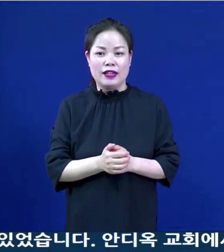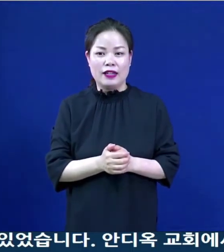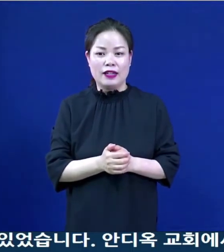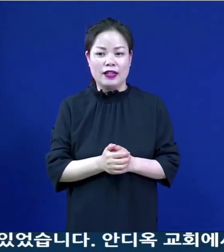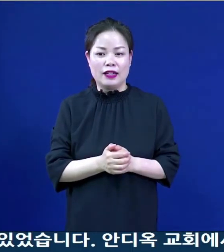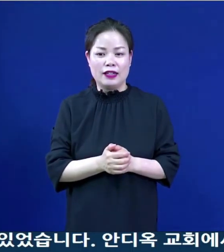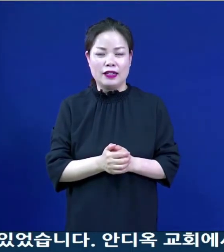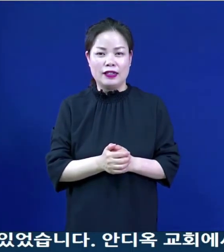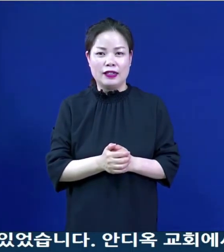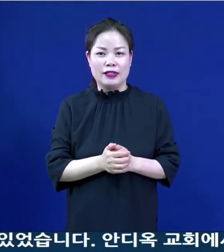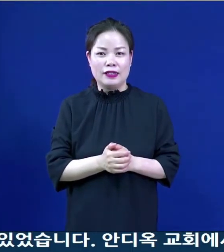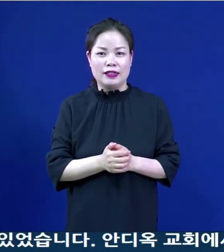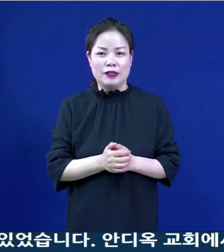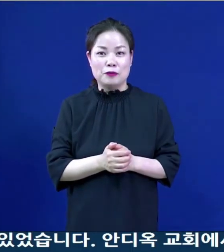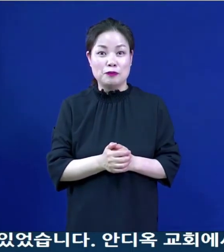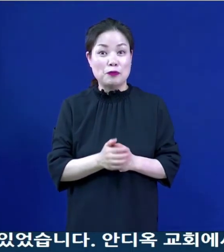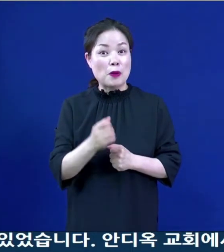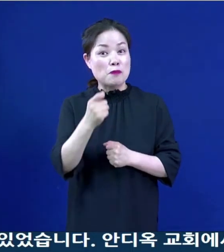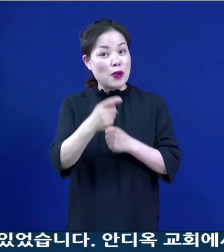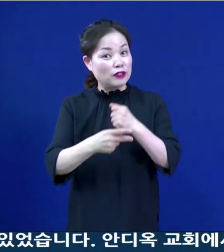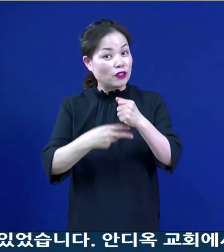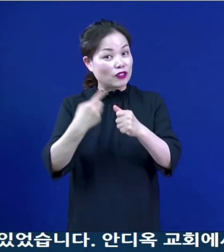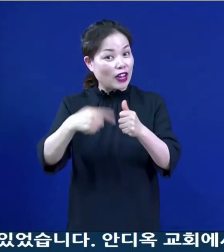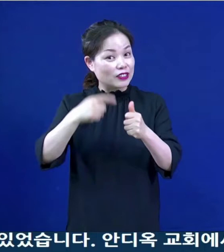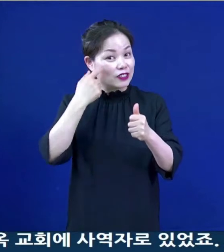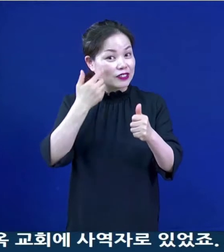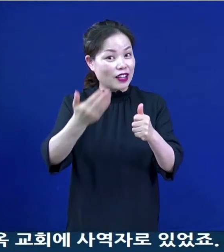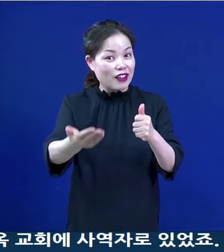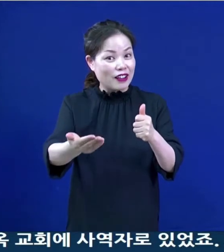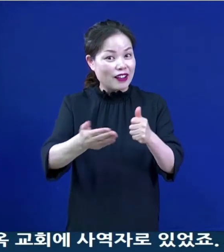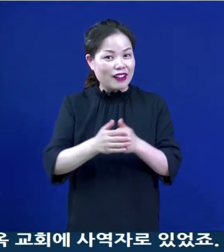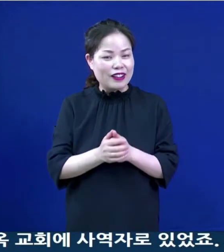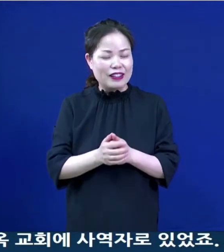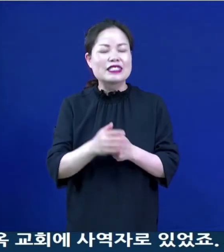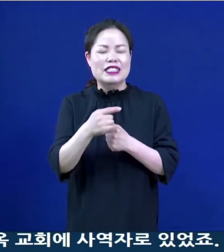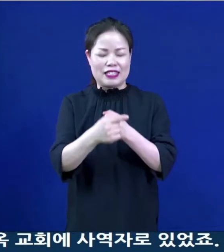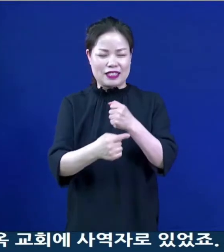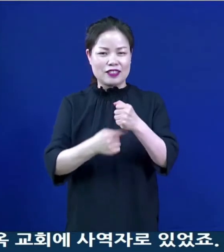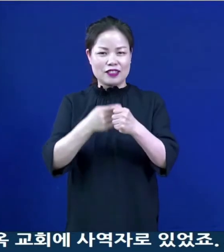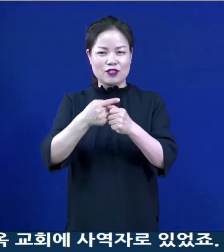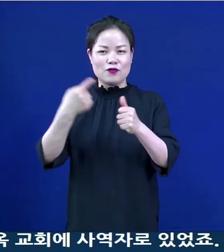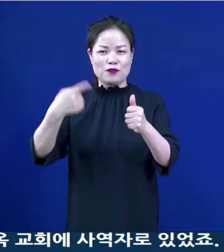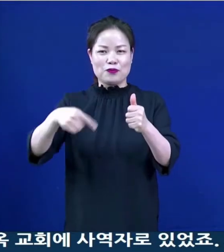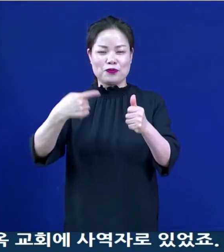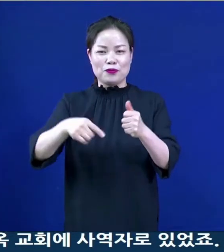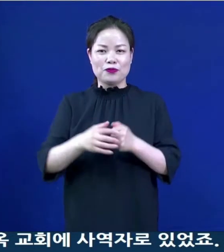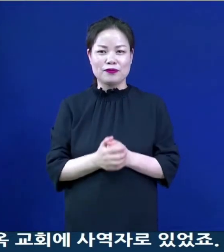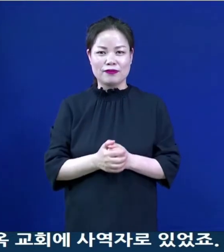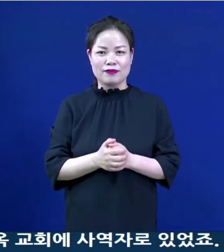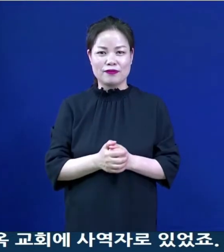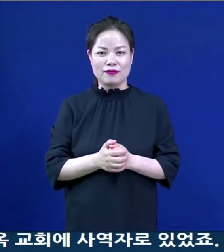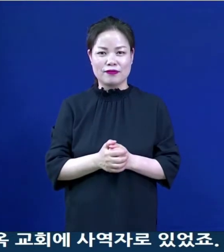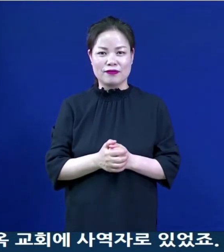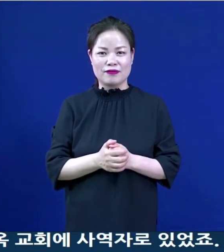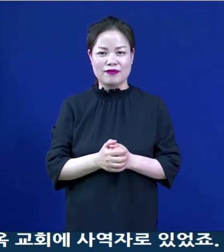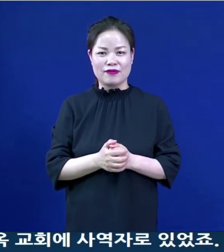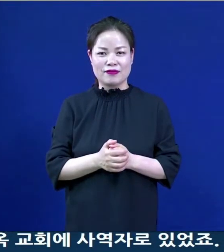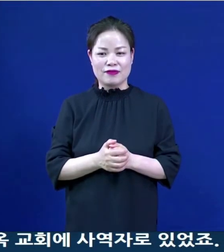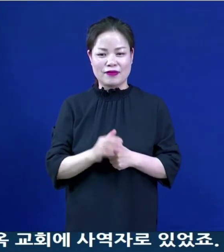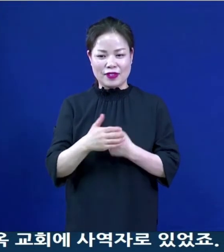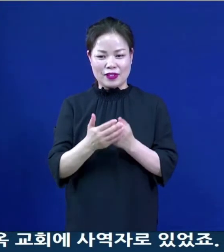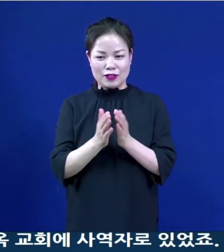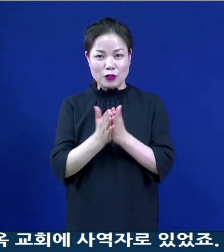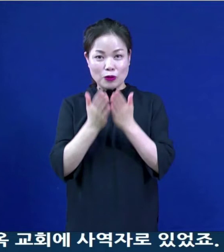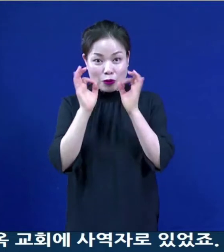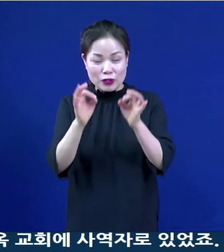네? 몇 년 동안 가르쳤다? 1년 동안 가르쳤다. 성경 보고 가야